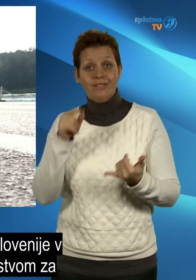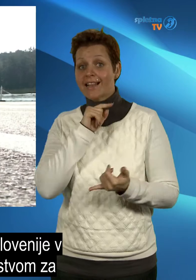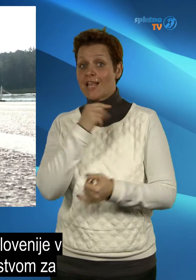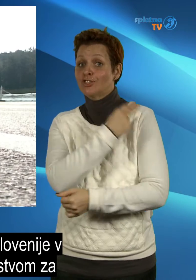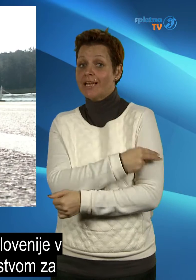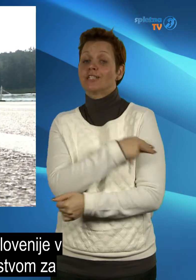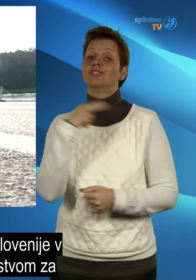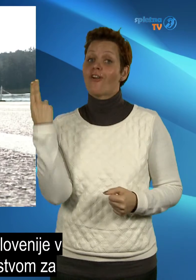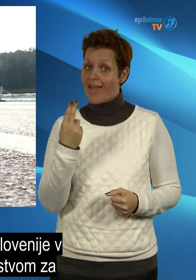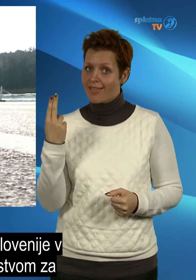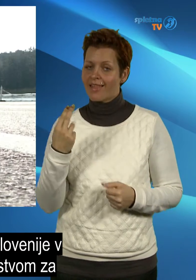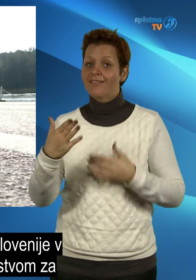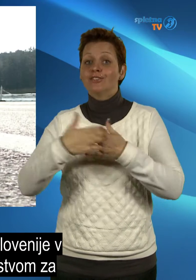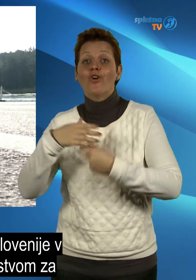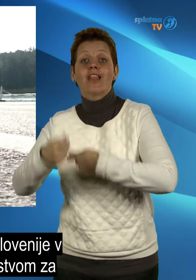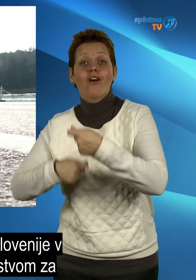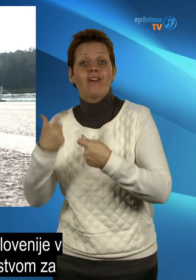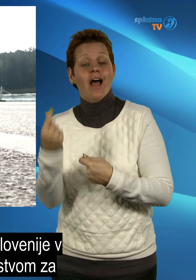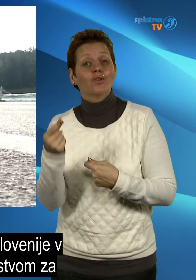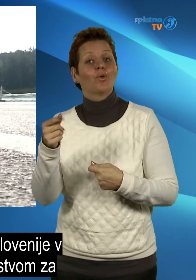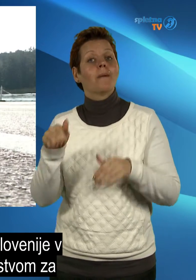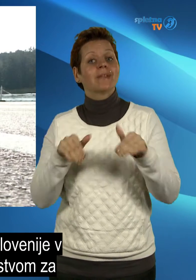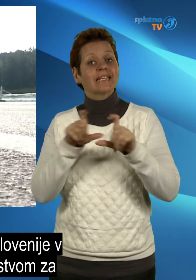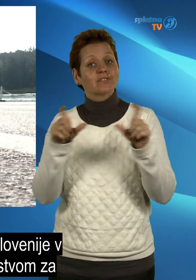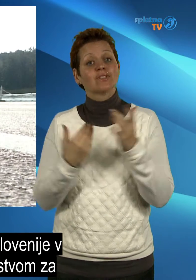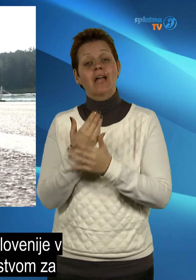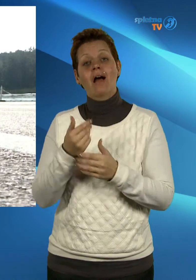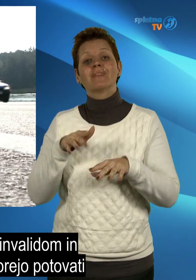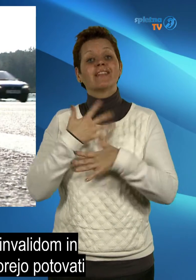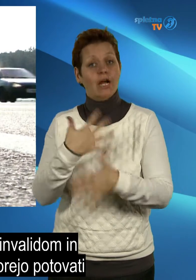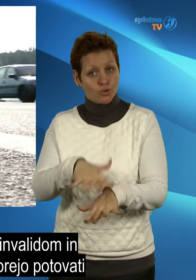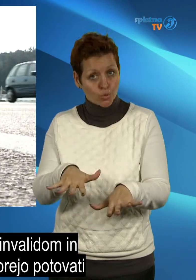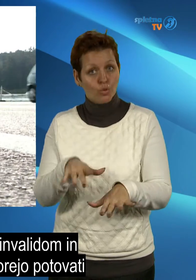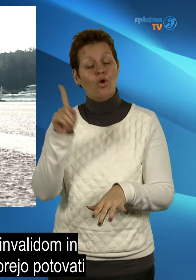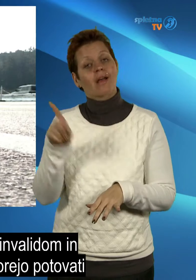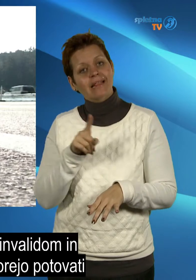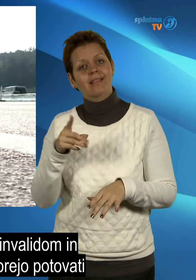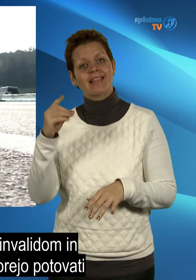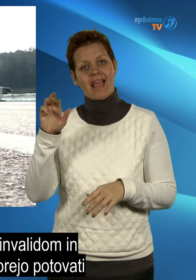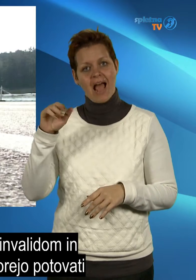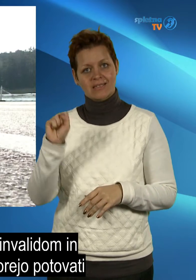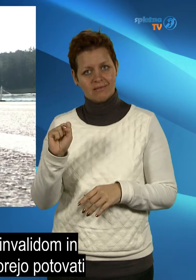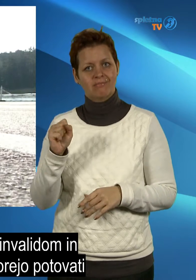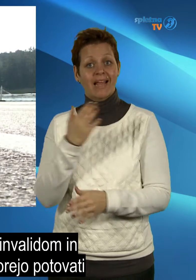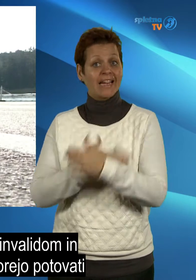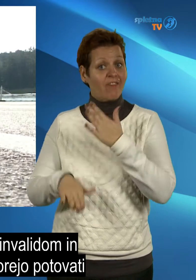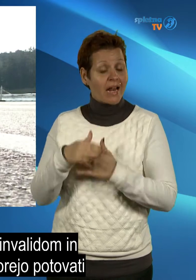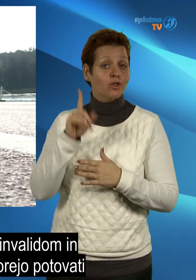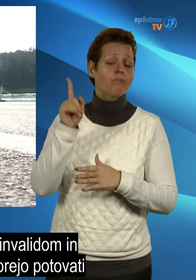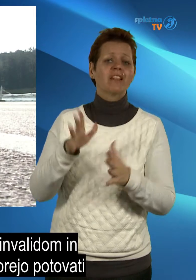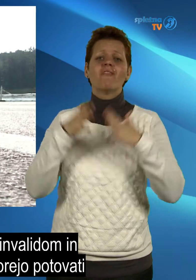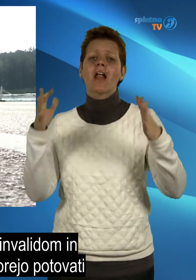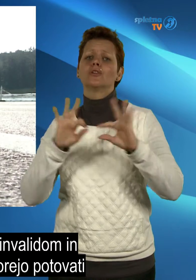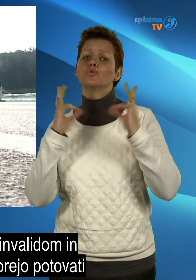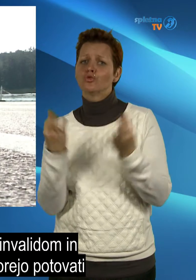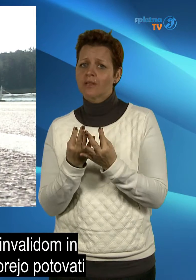Tudi letos Rdeči križ Slovenije v sodelovanju z Ministrstvom za infrastrukturo in Darsom invalidom in velikim družinam,